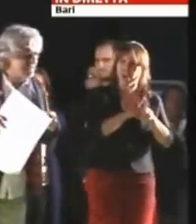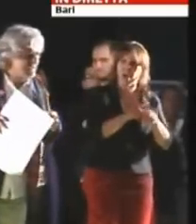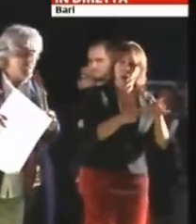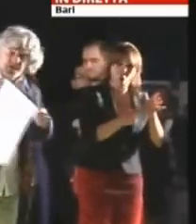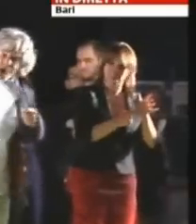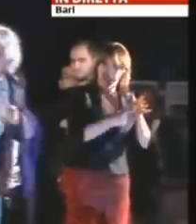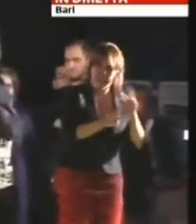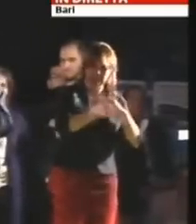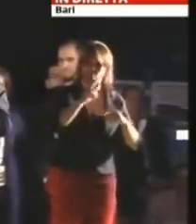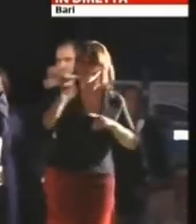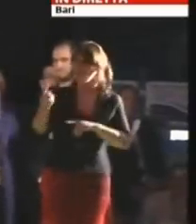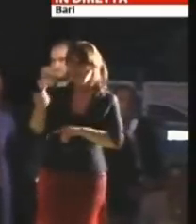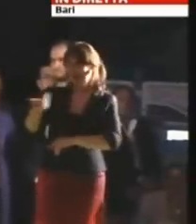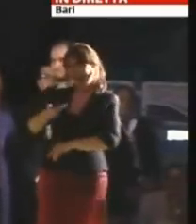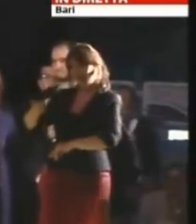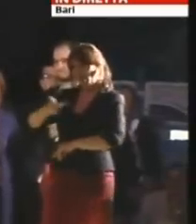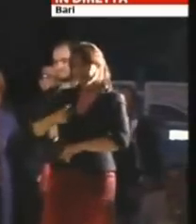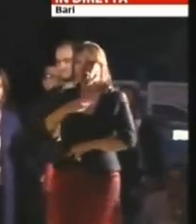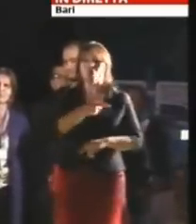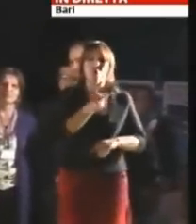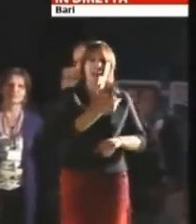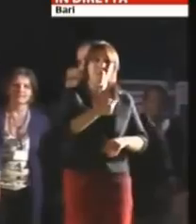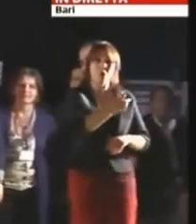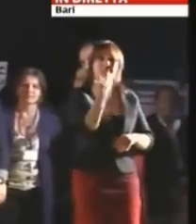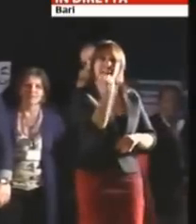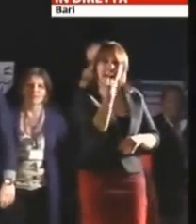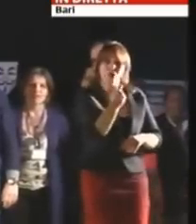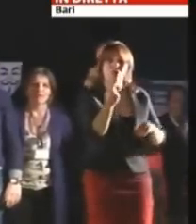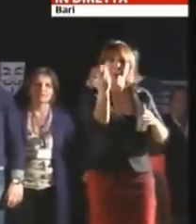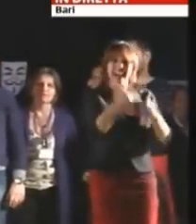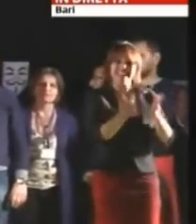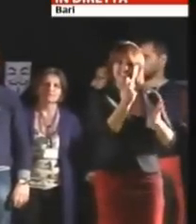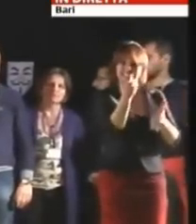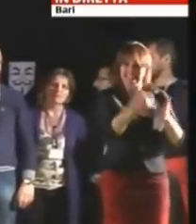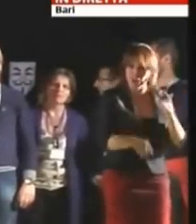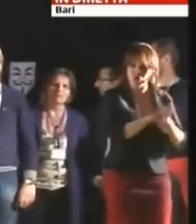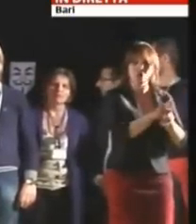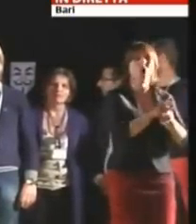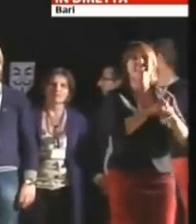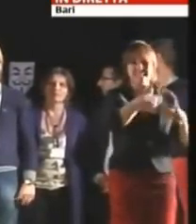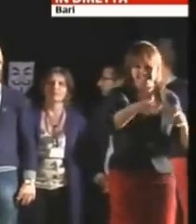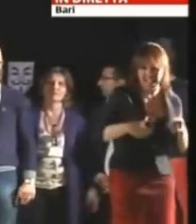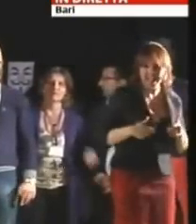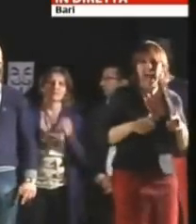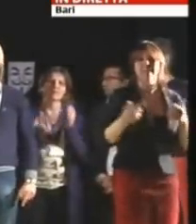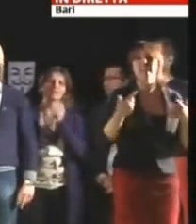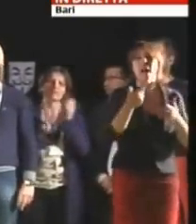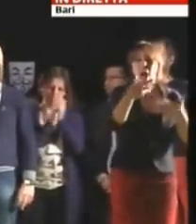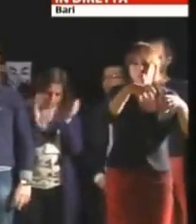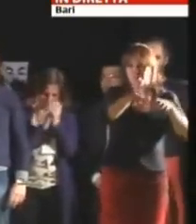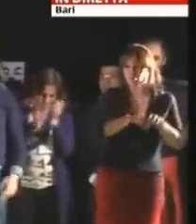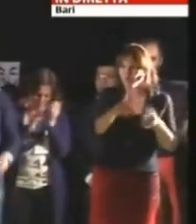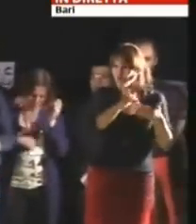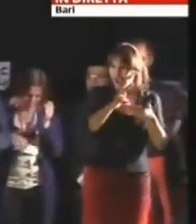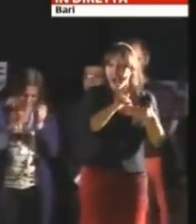l'elemosina. No, l'elemosina è la tua cazzo di cassa integrazione, sono i tuoi sindacati e gli ammortizzatori sociali, non è il reddito di